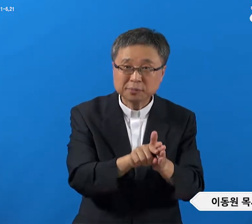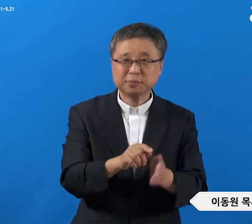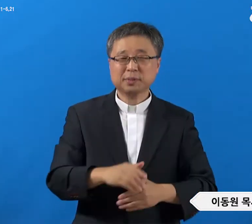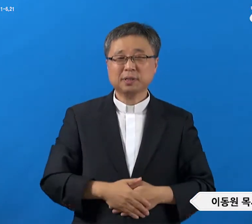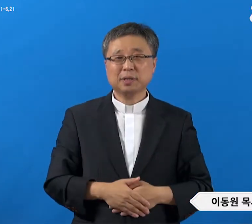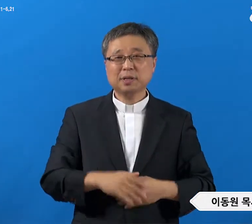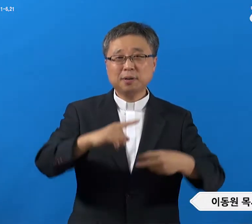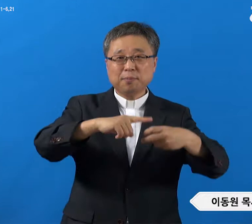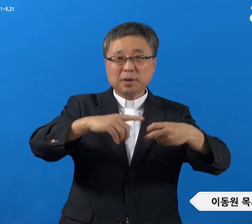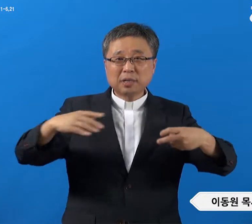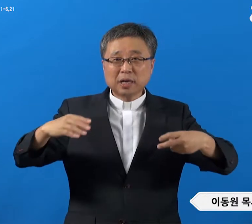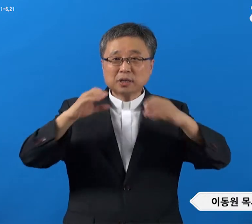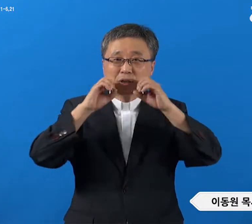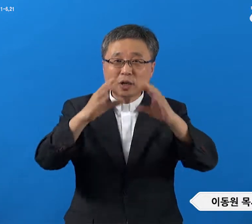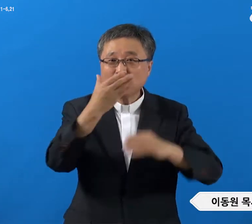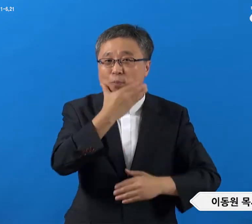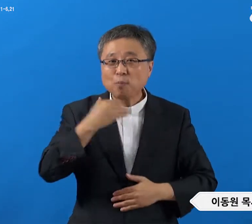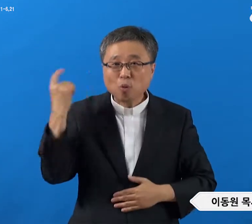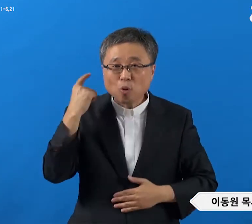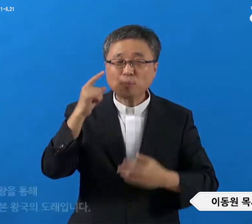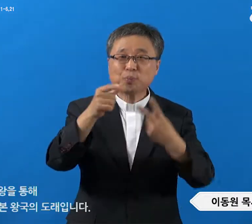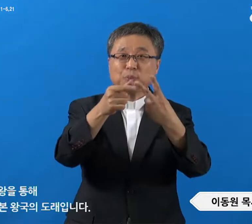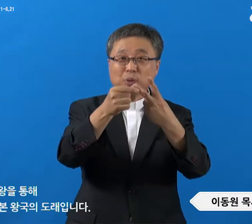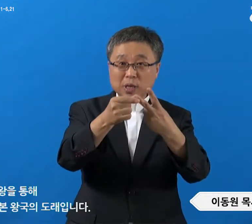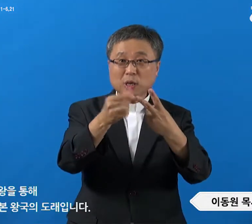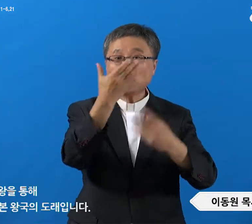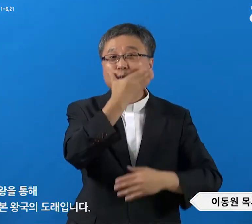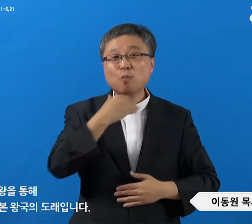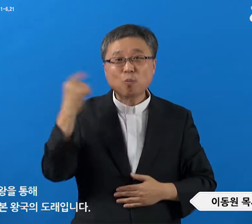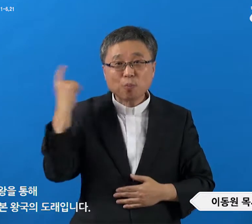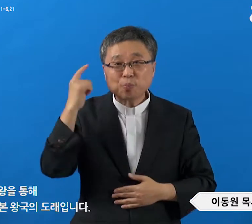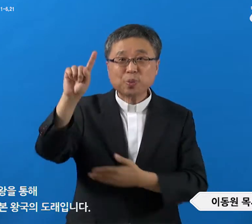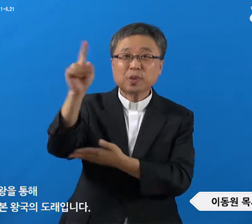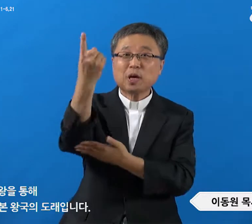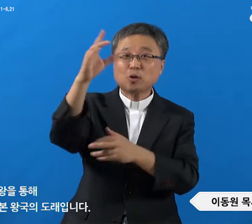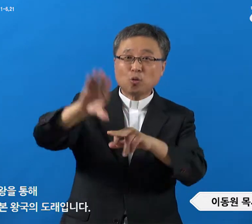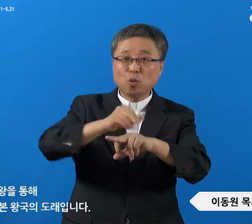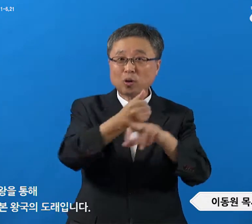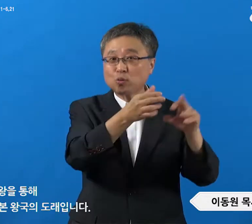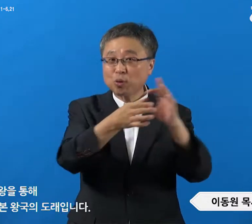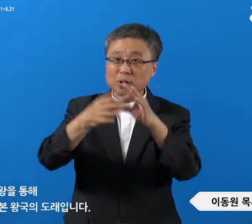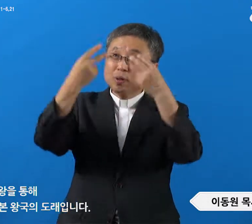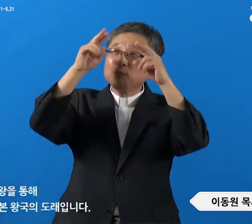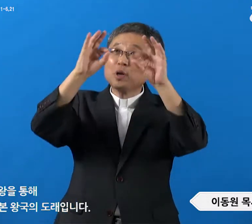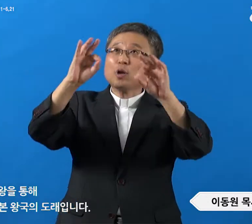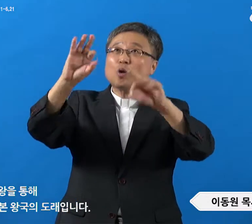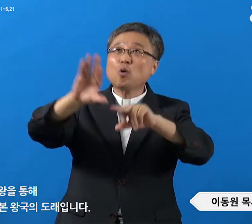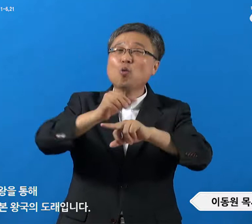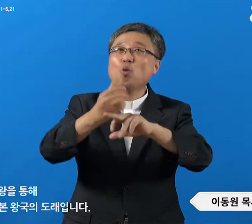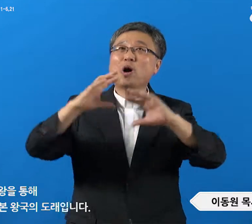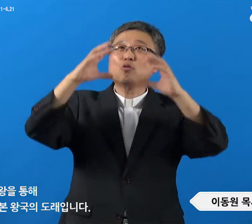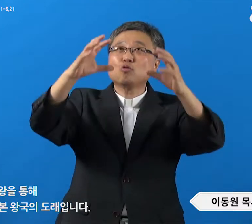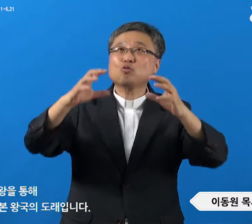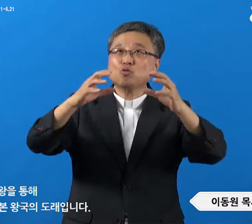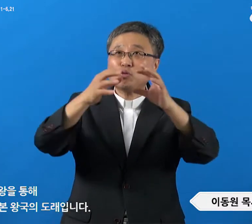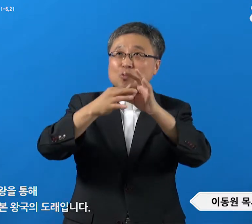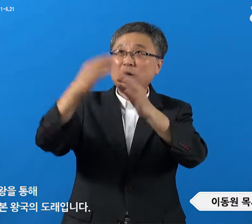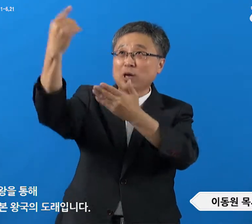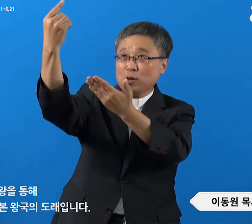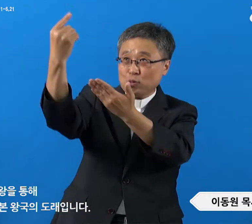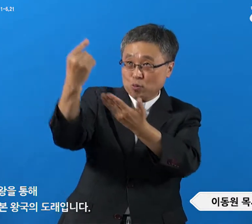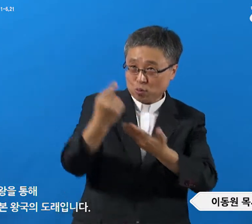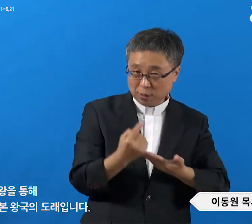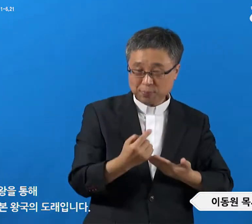자, 마태가 전하는 복음. 두 번째로 이 복음은 다윗 왕을 통해서 바라본 왕국의 도래입니다.